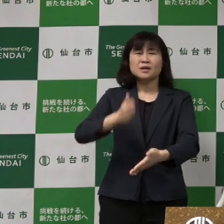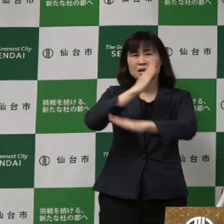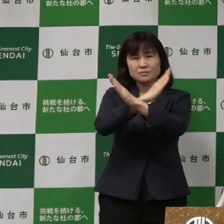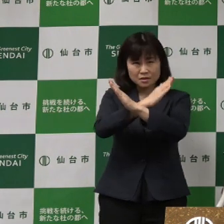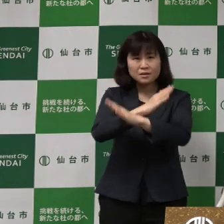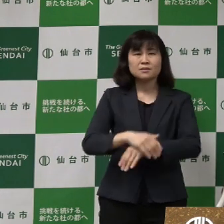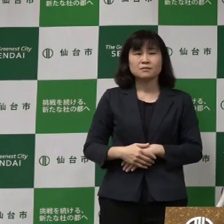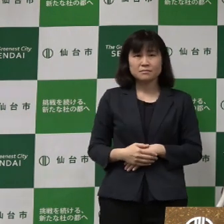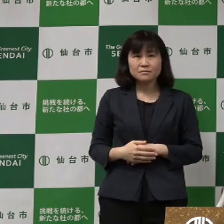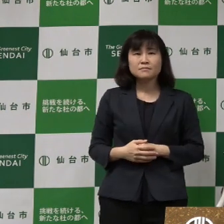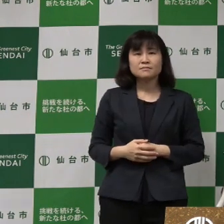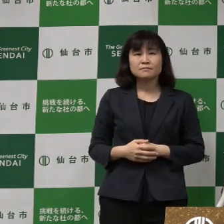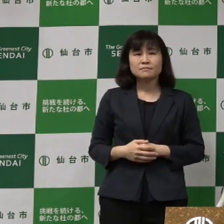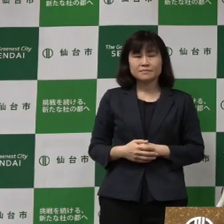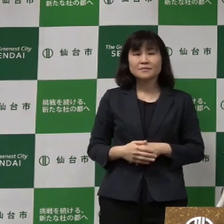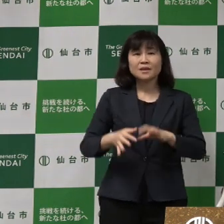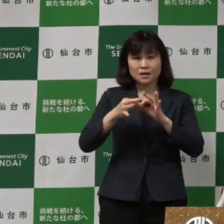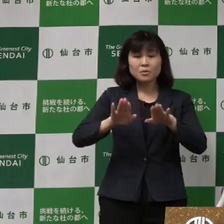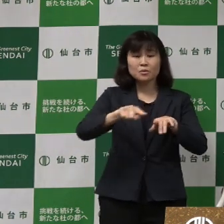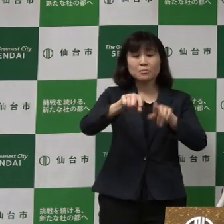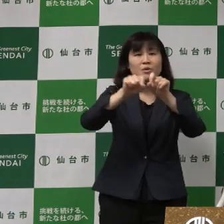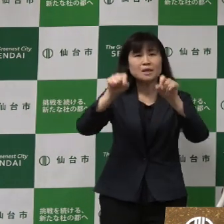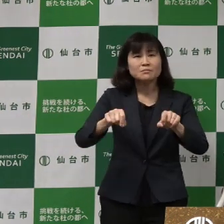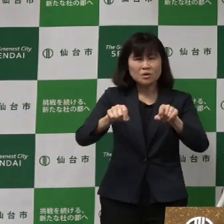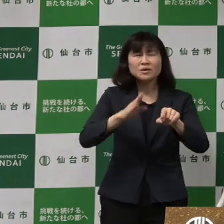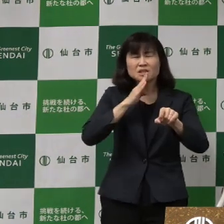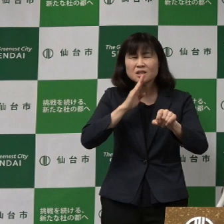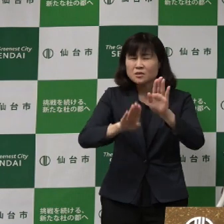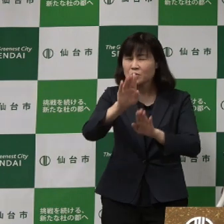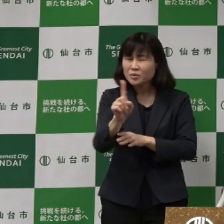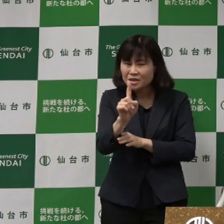識をしております。事実関係をですね、速やかに調査をした上で、